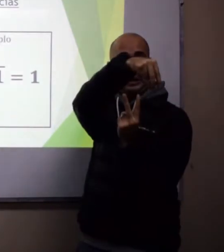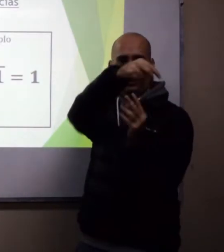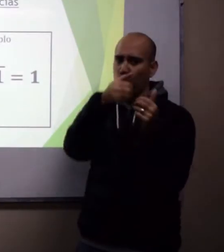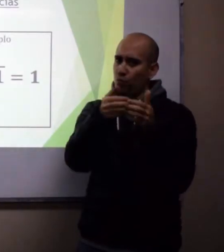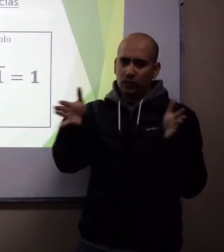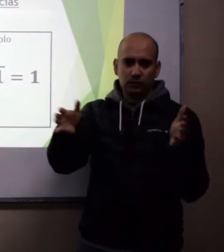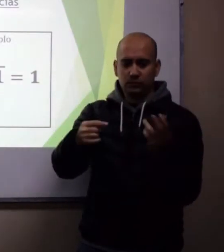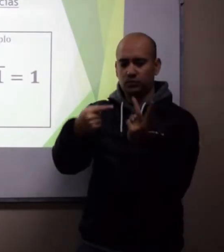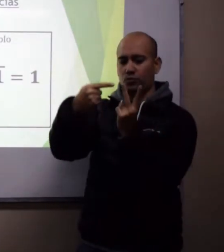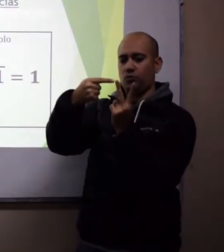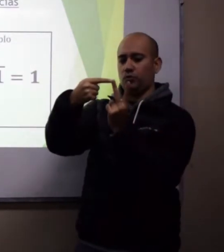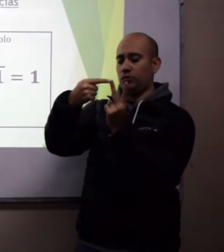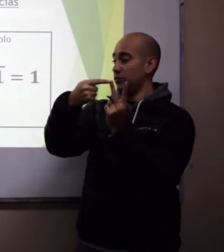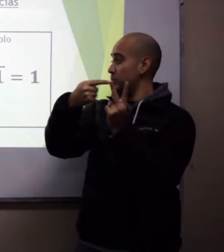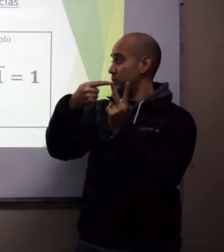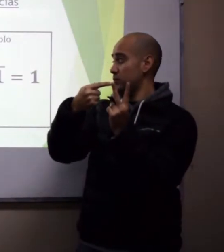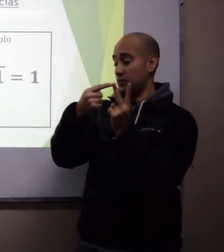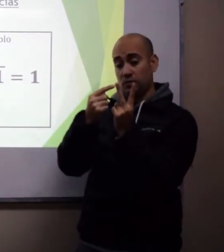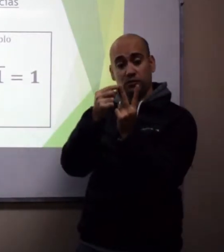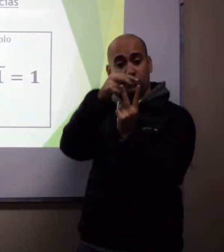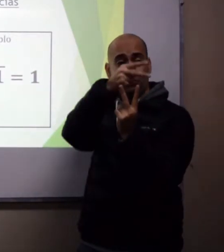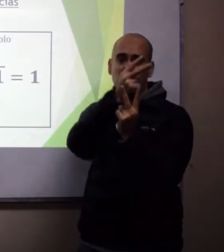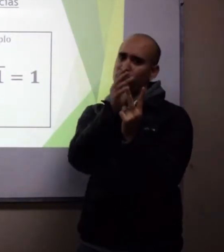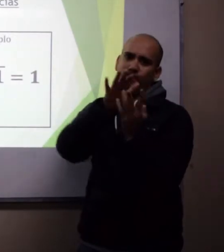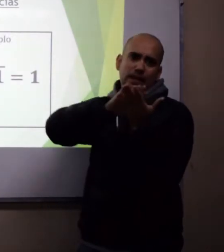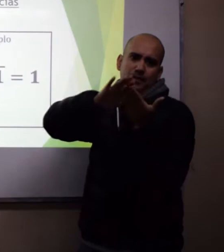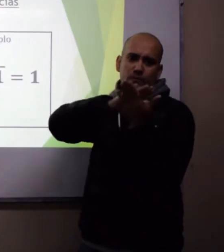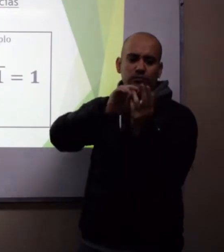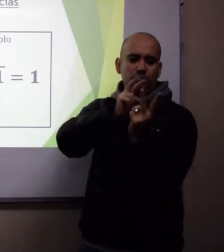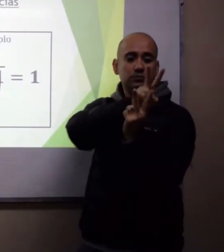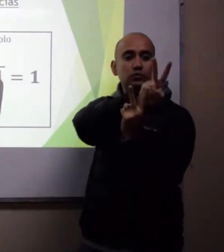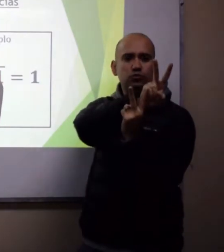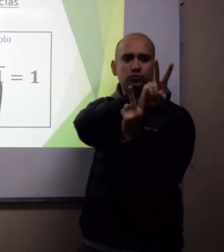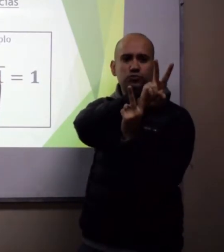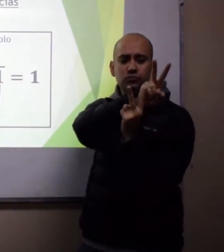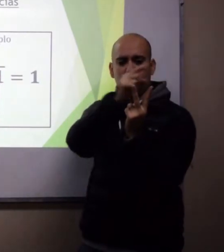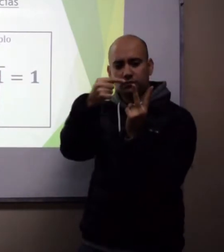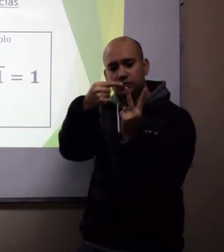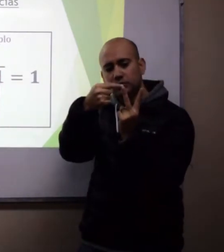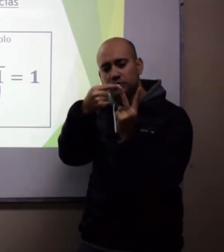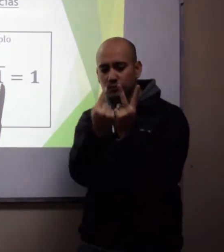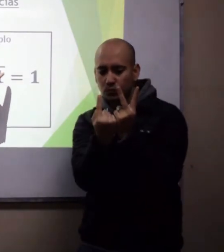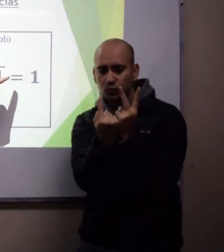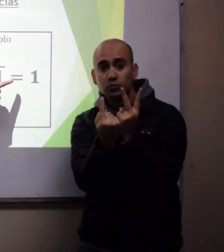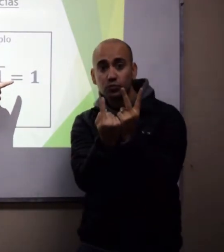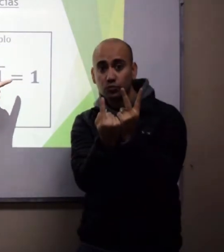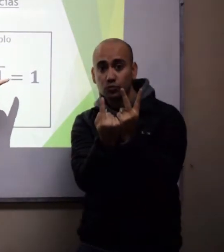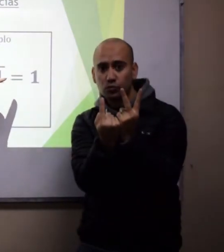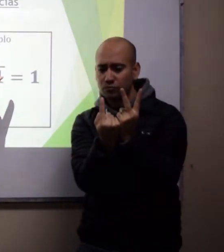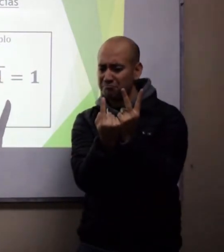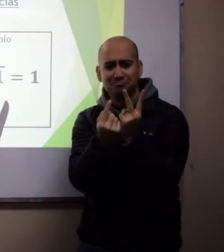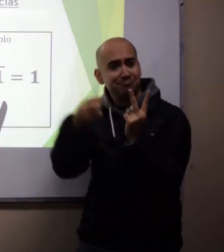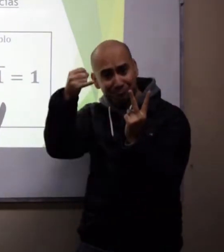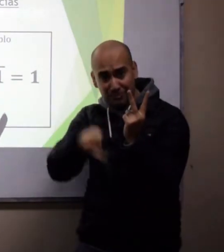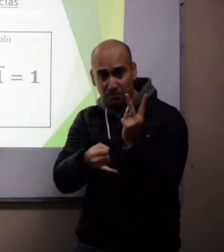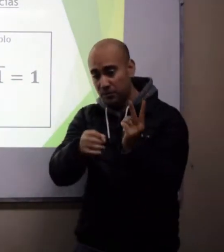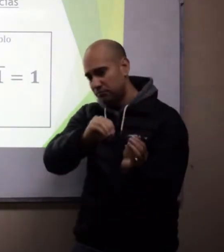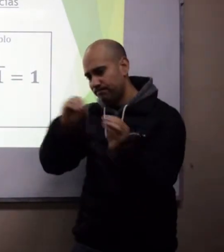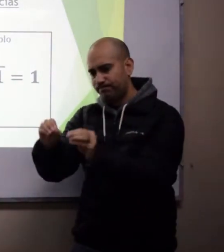El índice puede tomar cualquier número de raíz 1 y siempre me va a dar